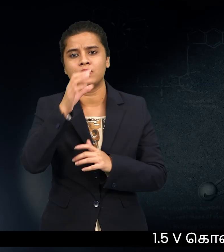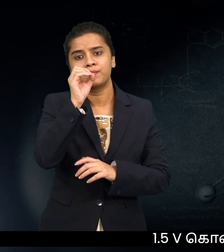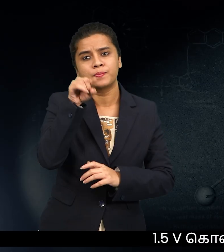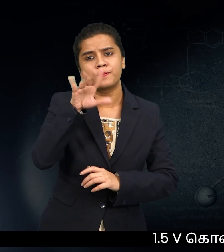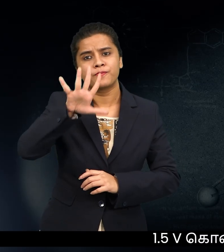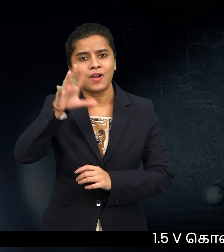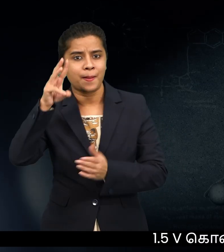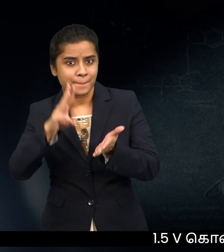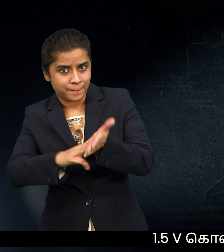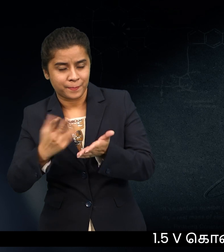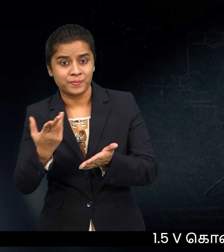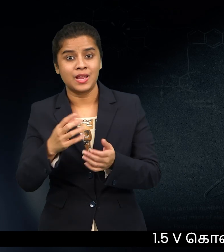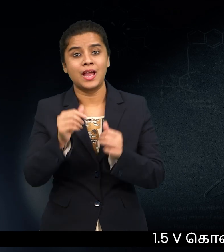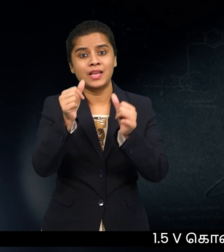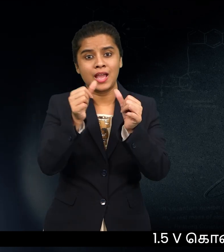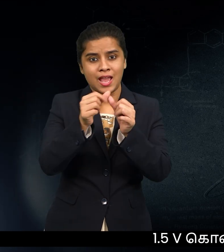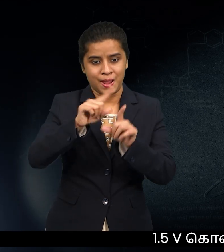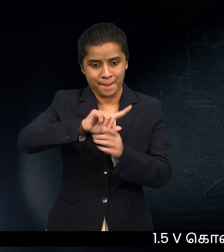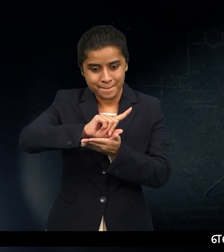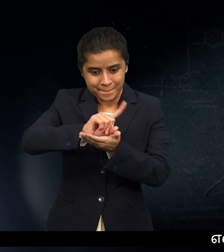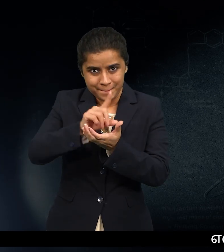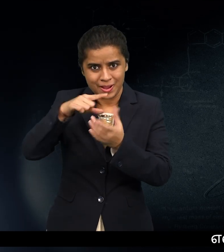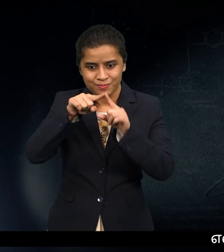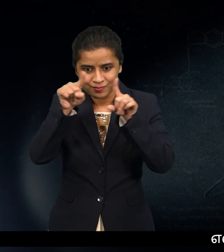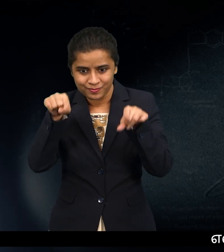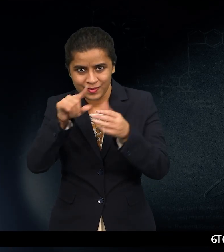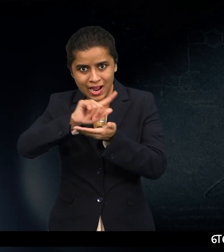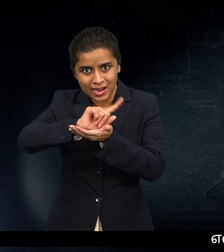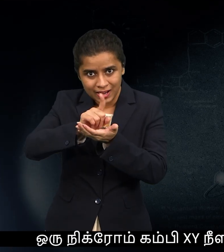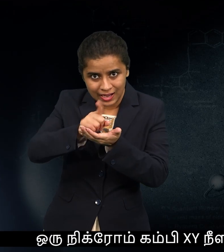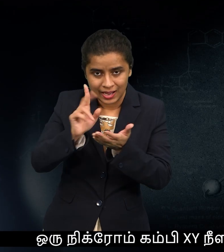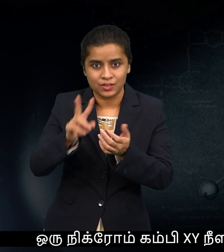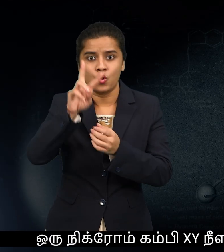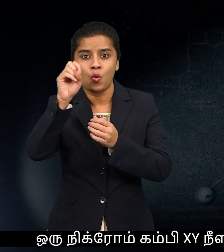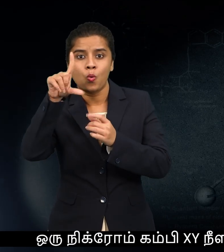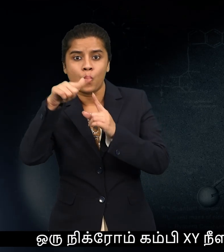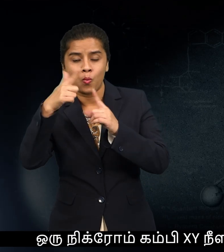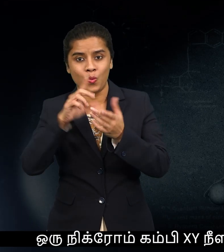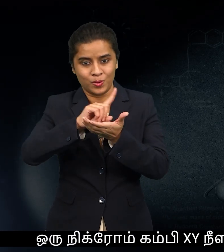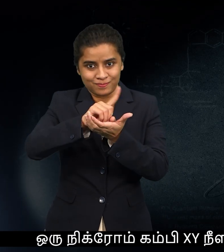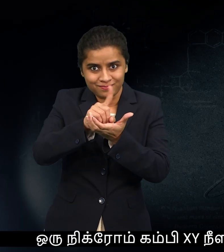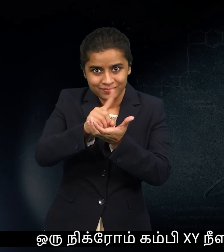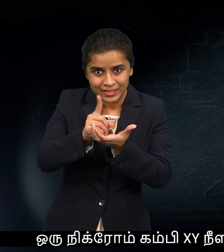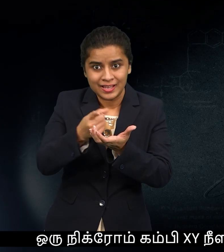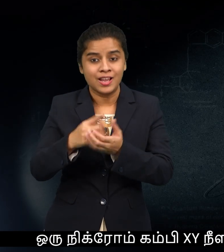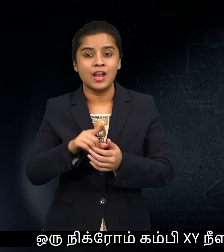அதாவது V கொண்ட 4 மின்கலன்கள் என சொல்லும் ஒரு நிக்ரோம் கம்பி